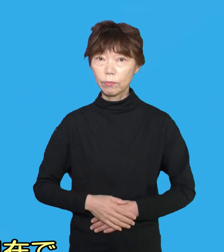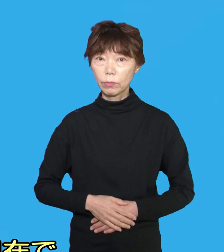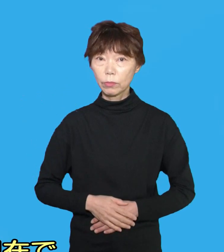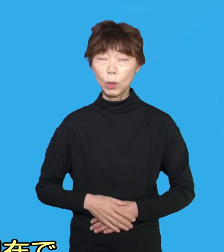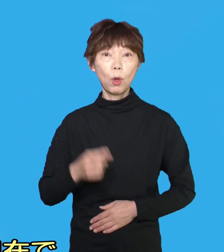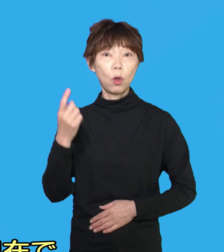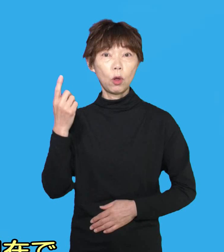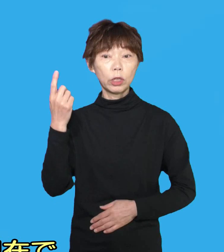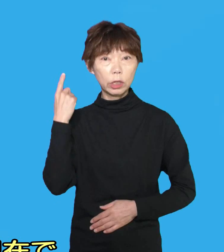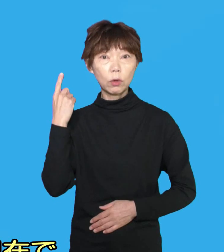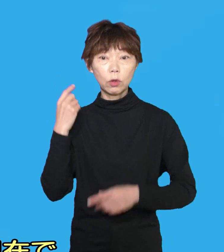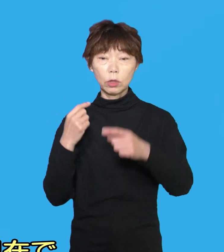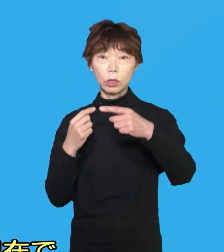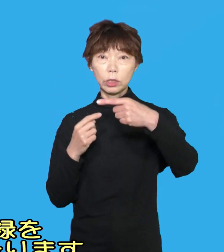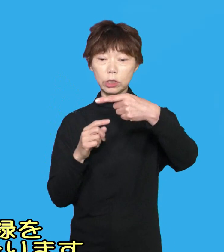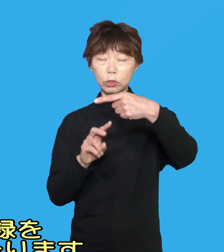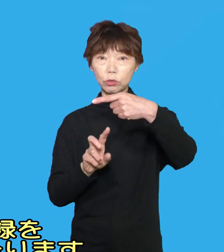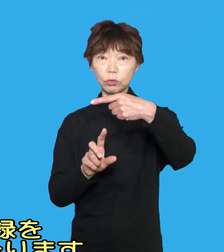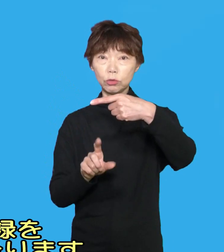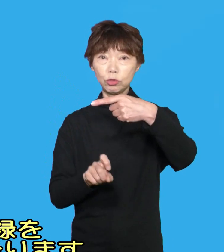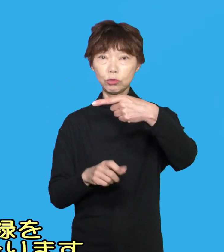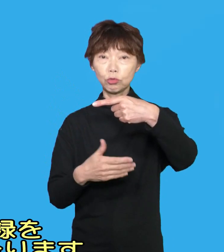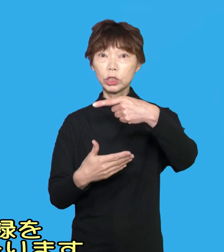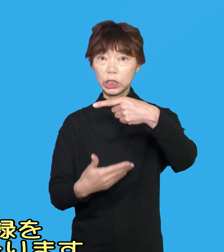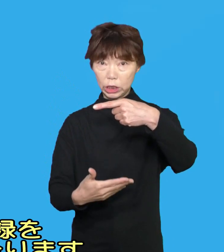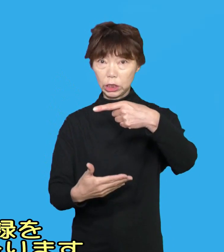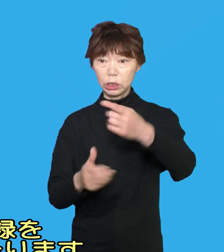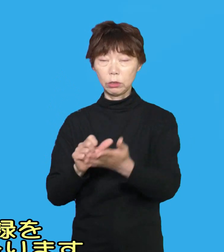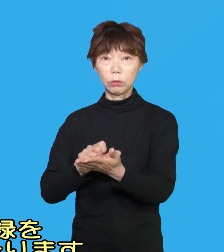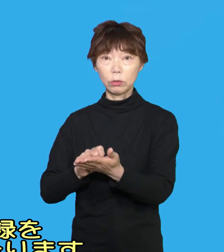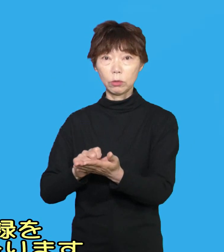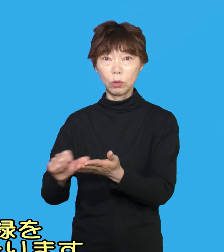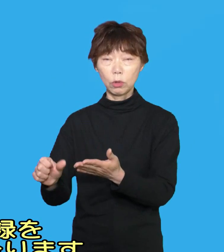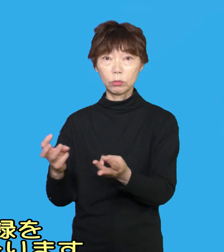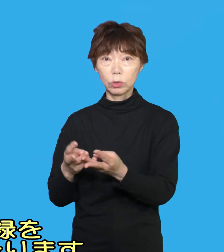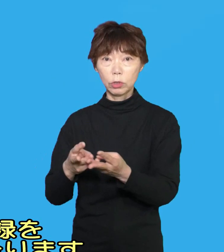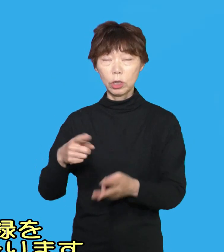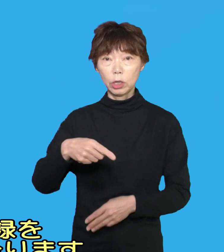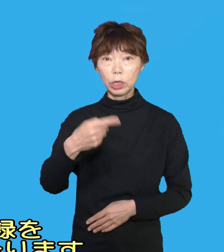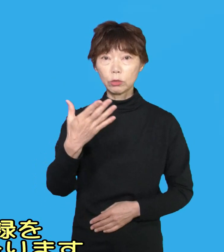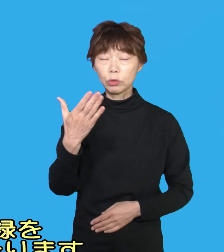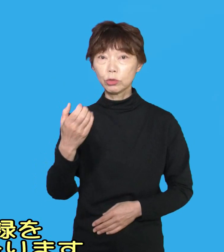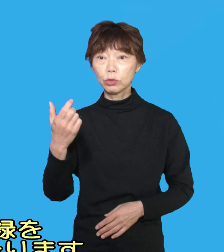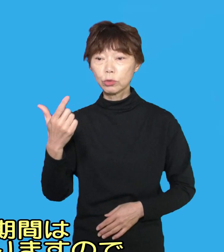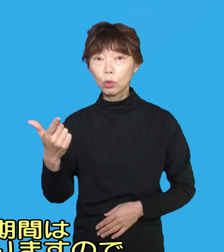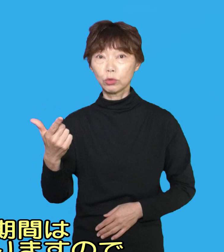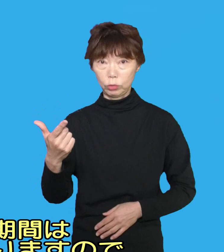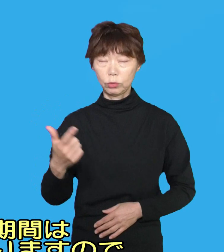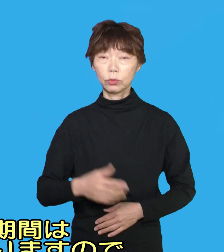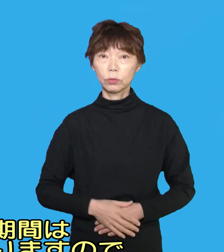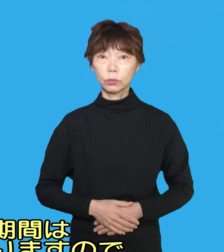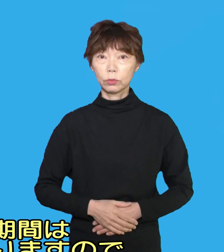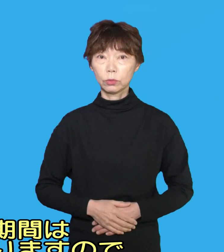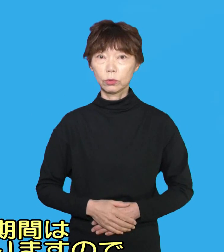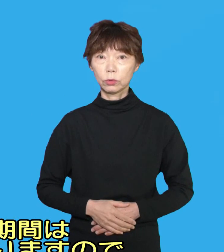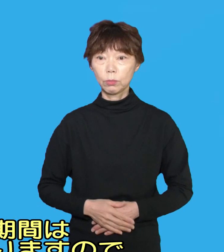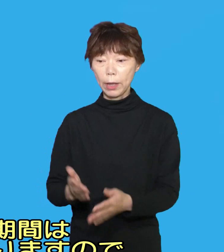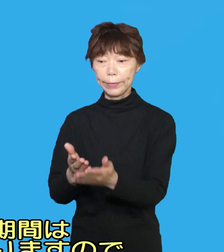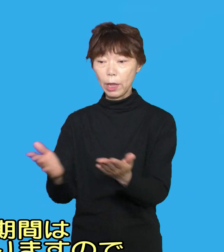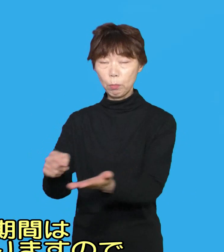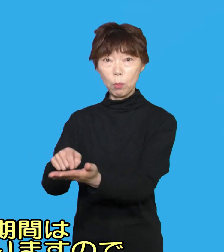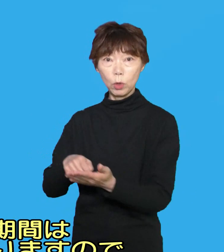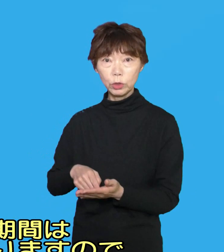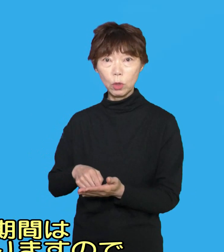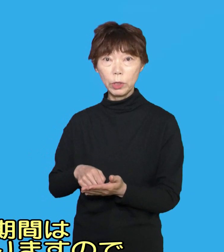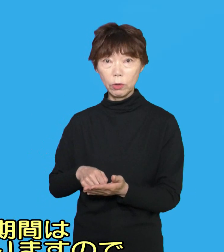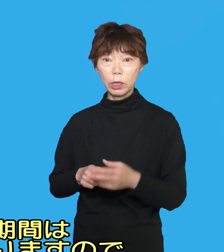日現在ですね、1月19日現在で196店舗が参加登録をしていただいております。こちらの店舗の申し込み期間は2